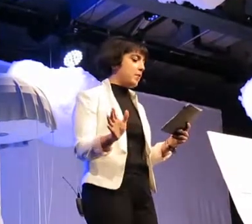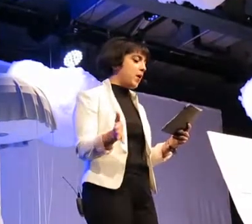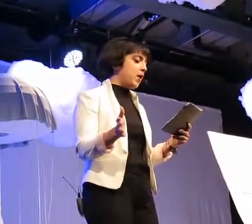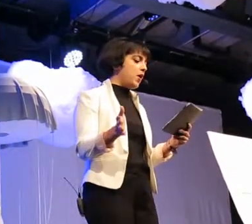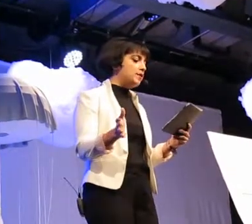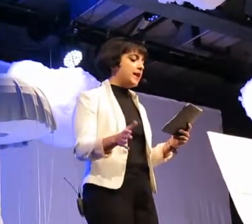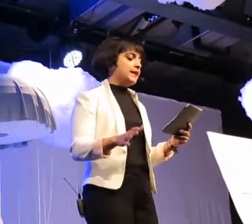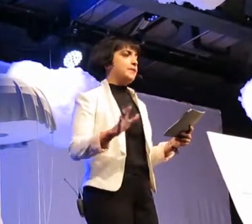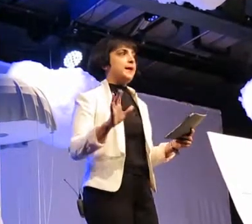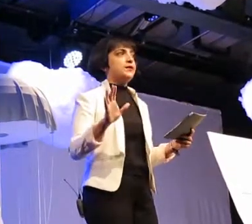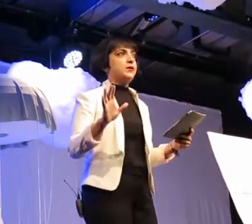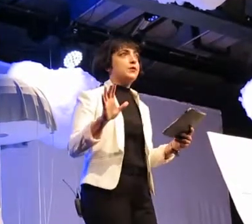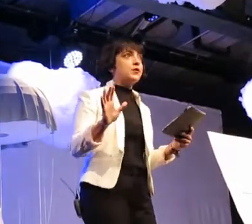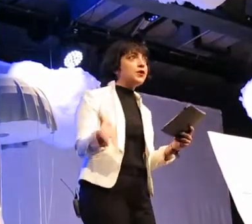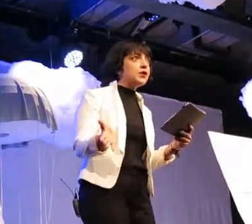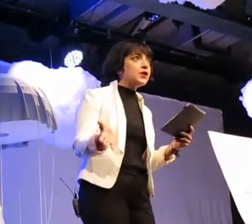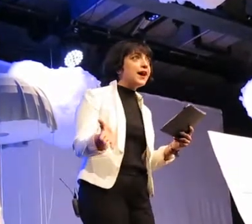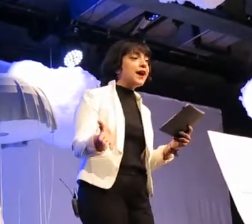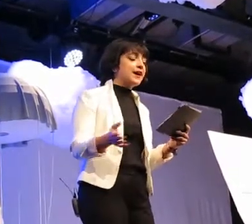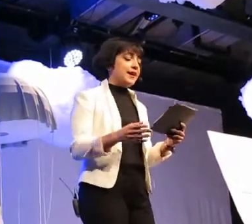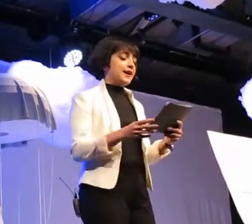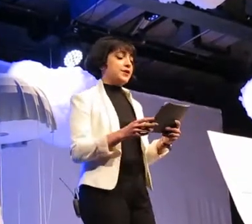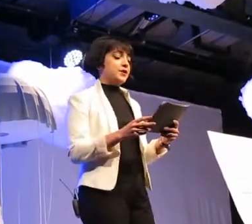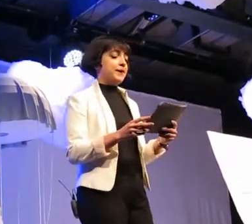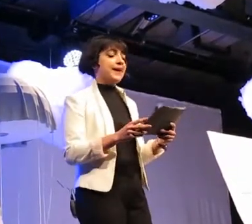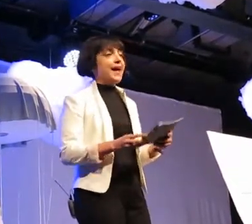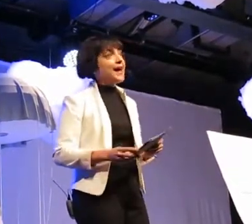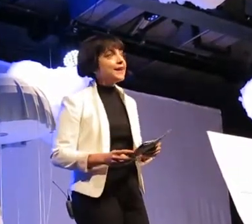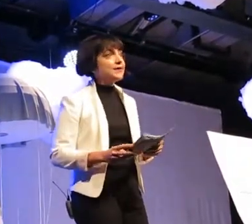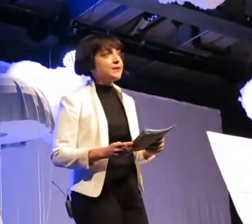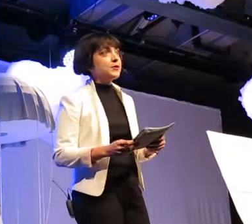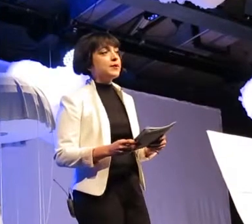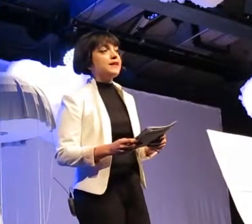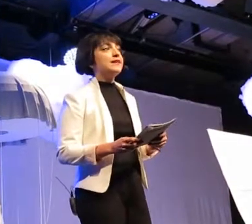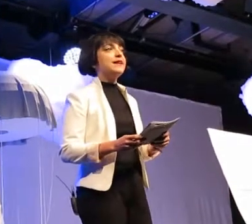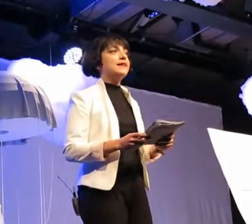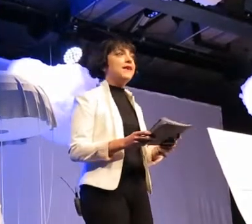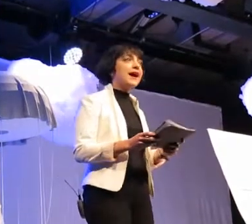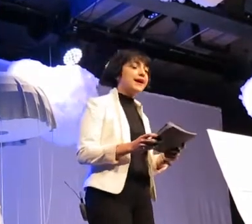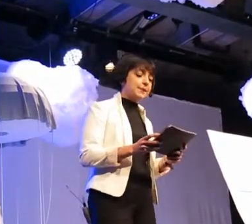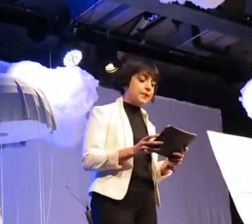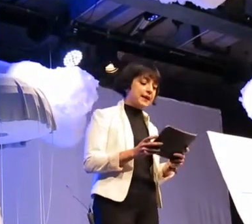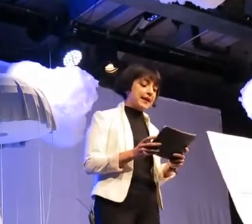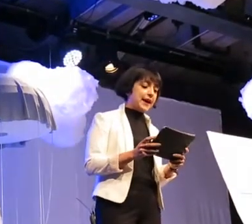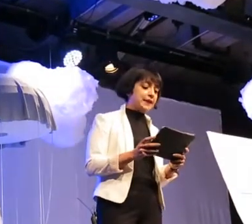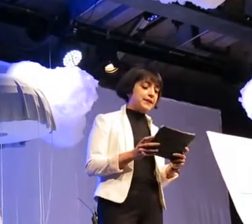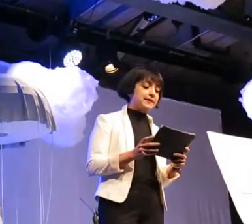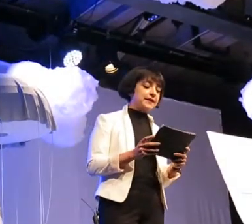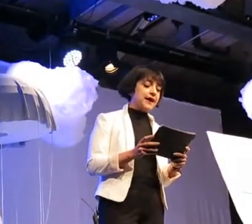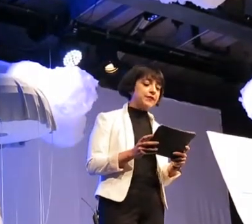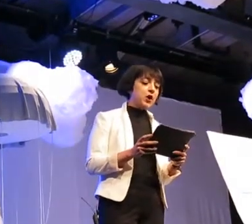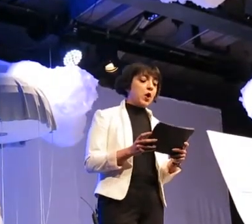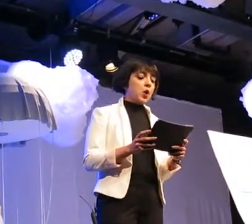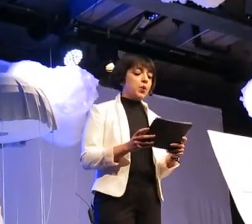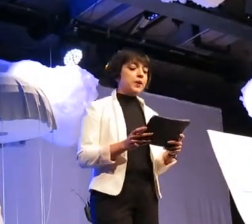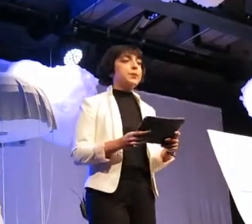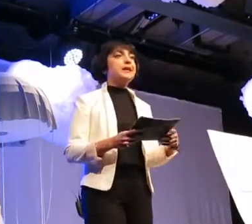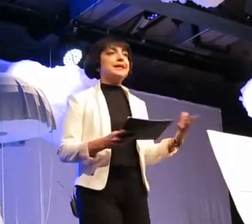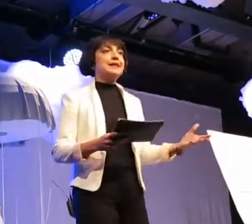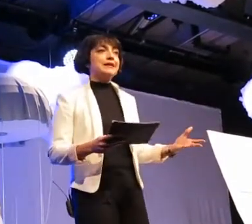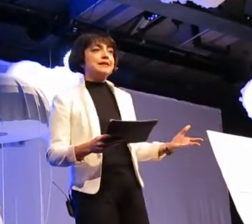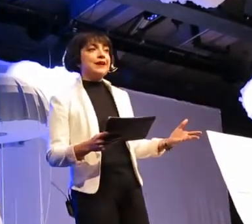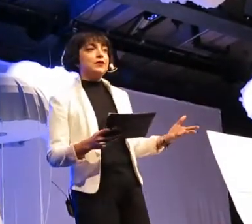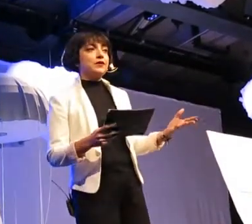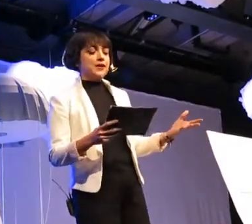med vegomat, det är bättre att cykla, inte köpa kläder som vi gjorde i tredje världen på billig arbetskraft. Och